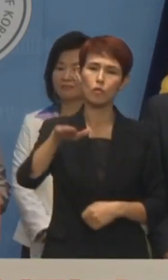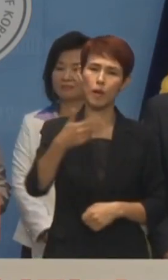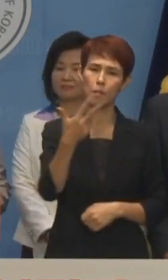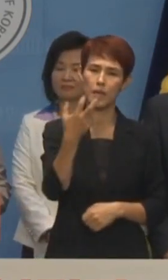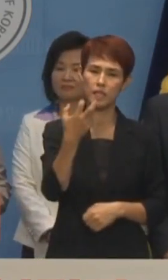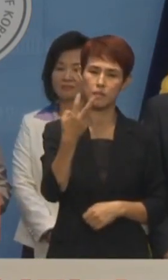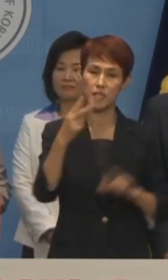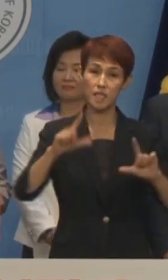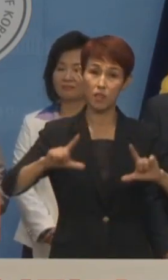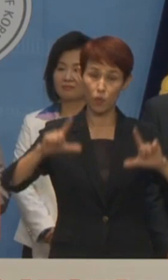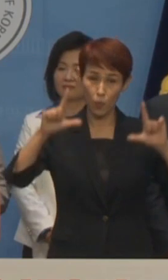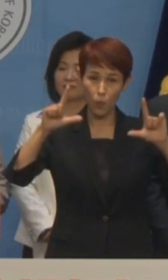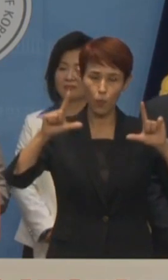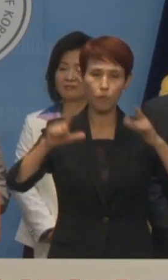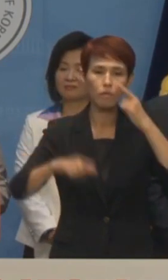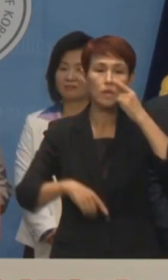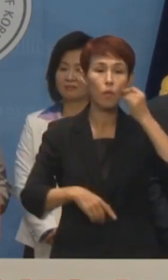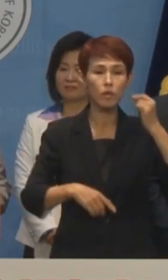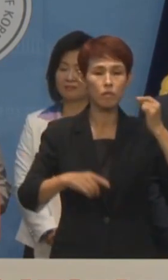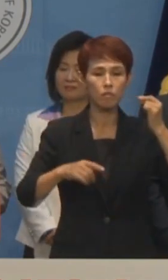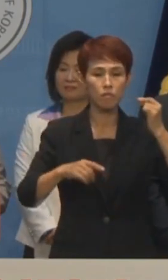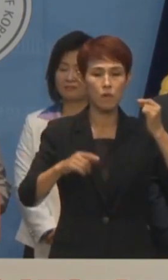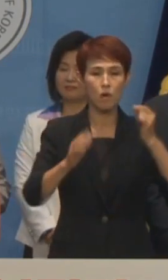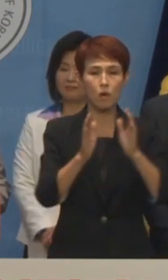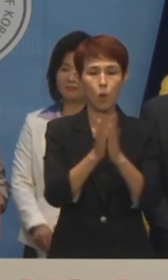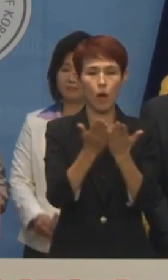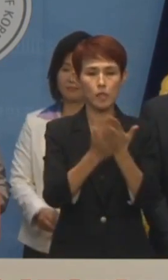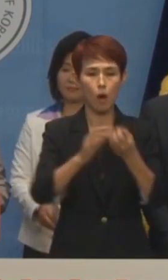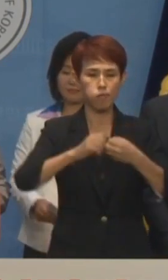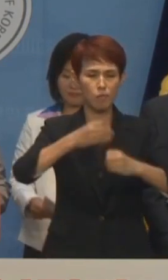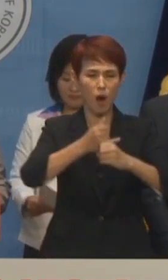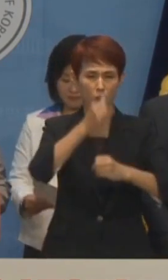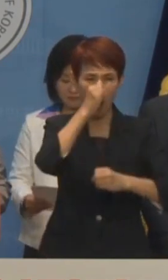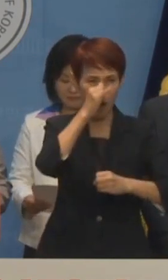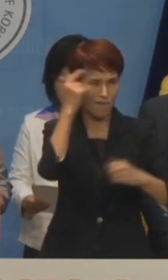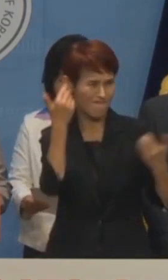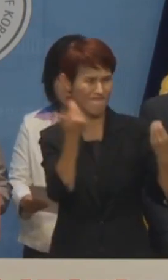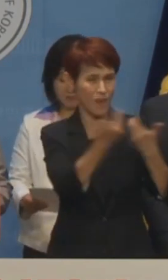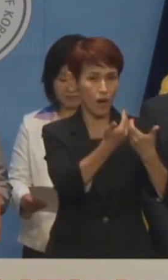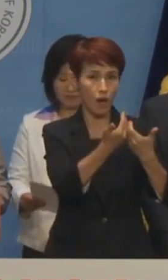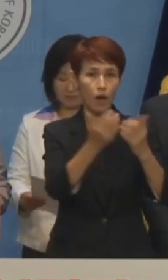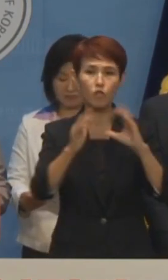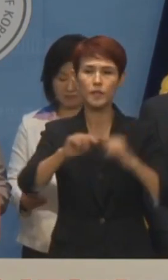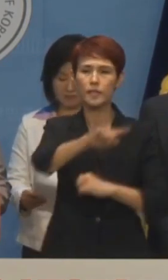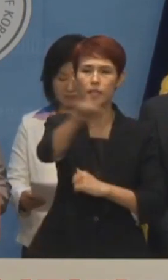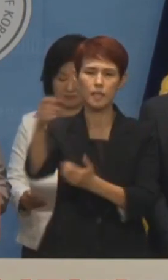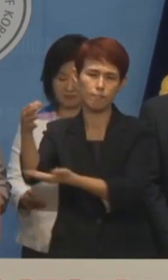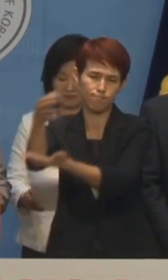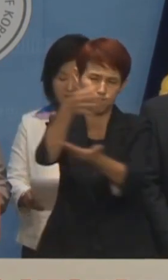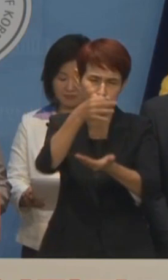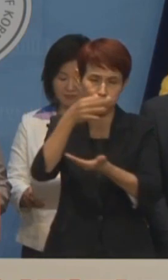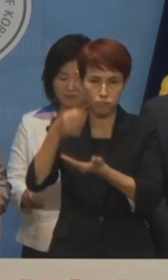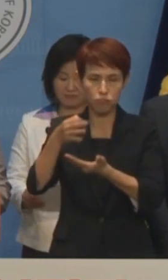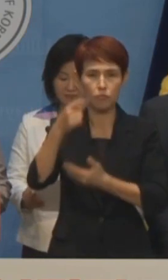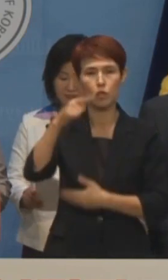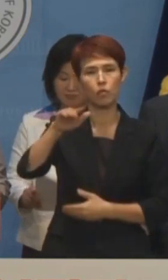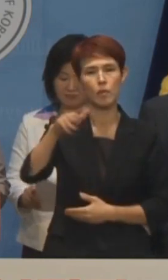1982년도 일본의 교과서 왜곡에 항의하는 국민들의 성금으로 건립되어 87년도에